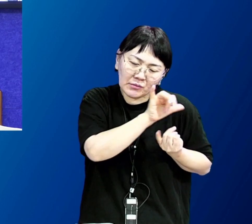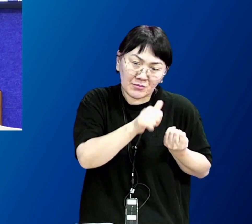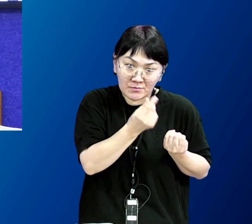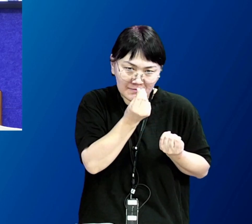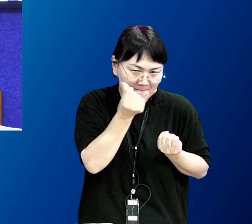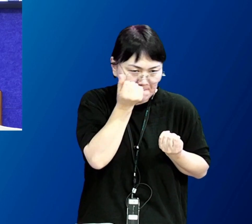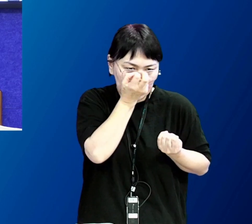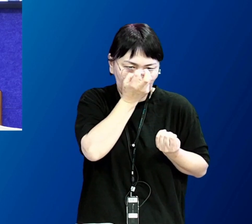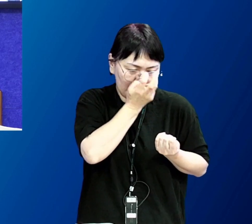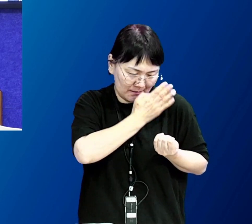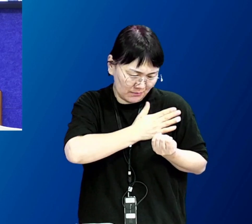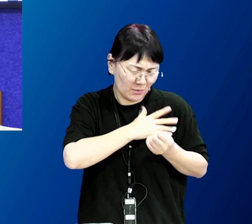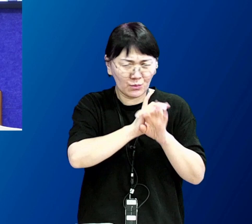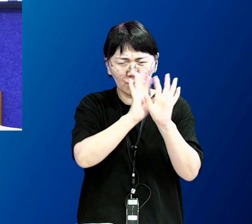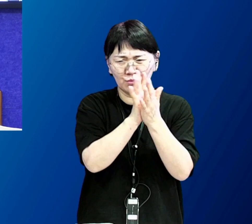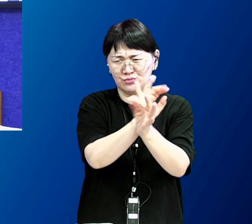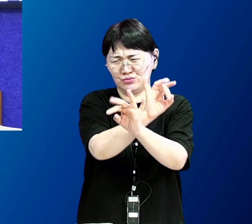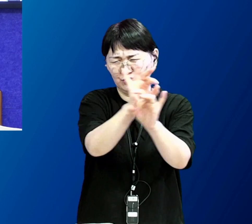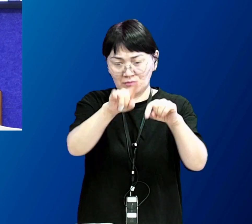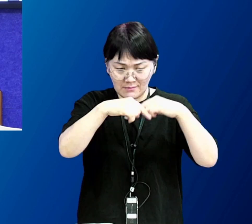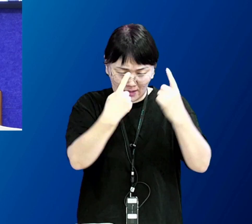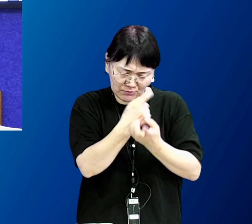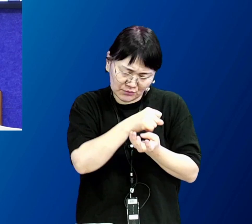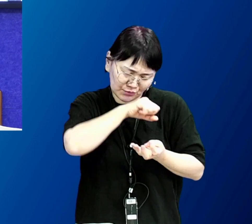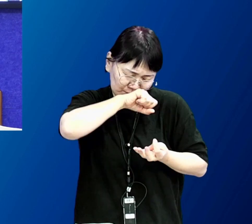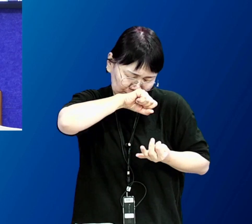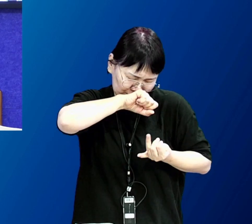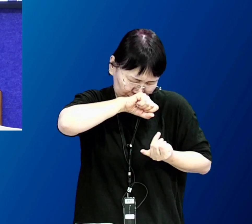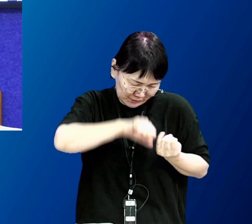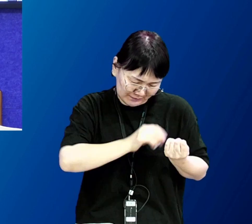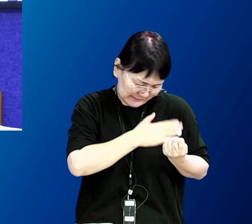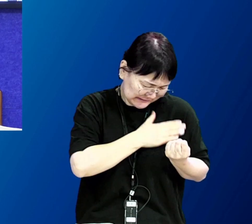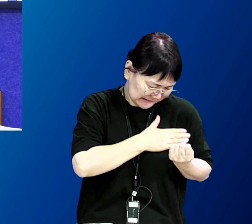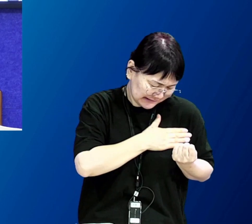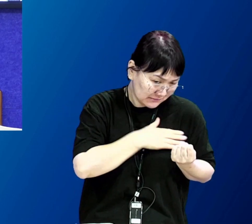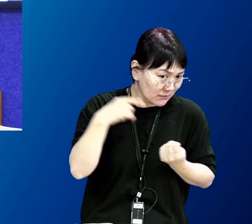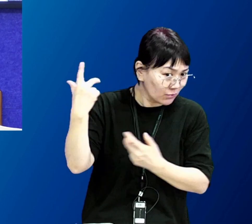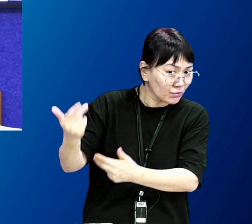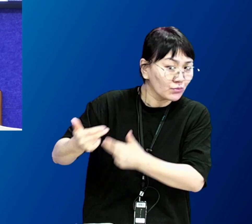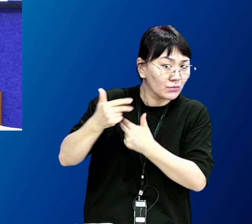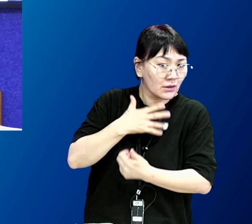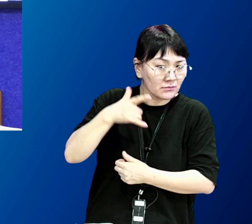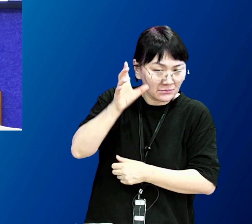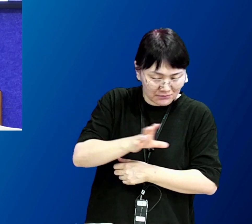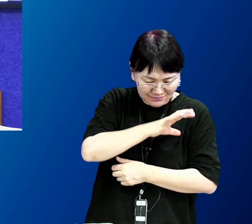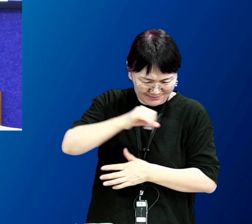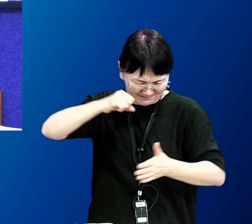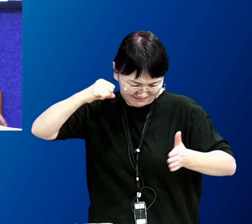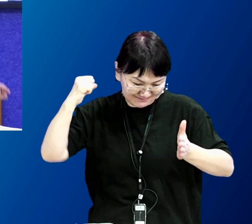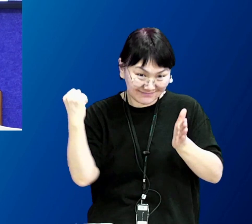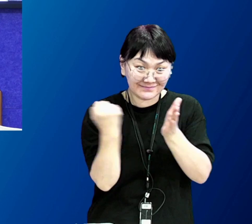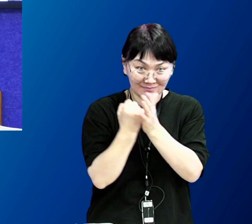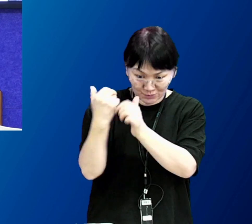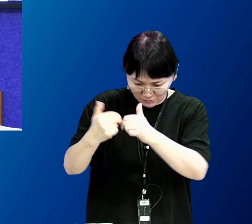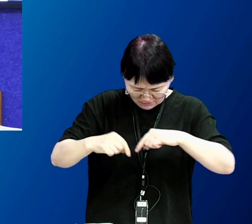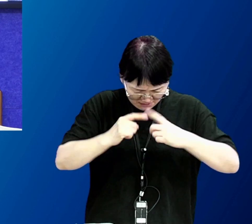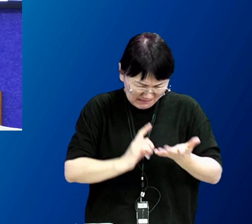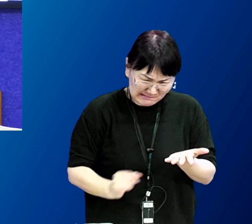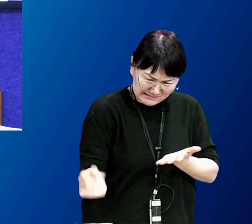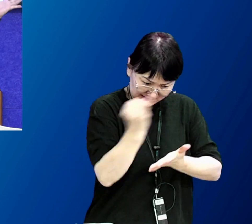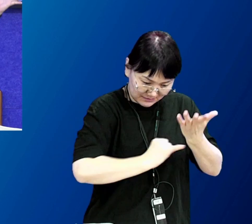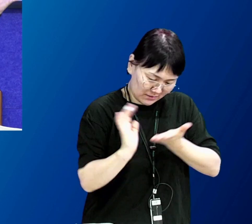Мөнгийг хайрладаг, гемнүглийг хайрладаг тийм байсан бидний төлөө эзэн загалмаа дээр цовдлогдсон тэр бүх гэми минь